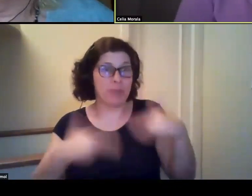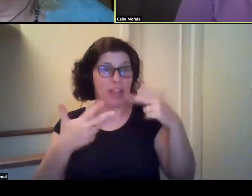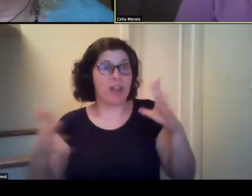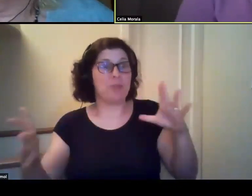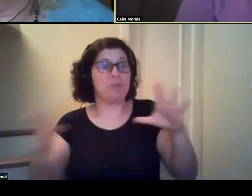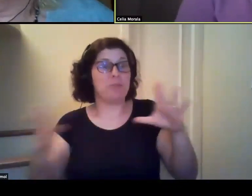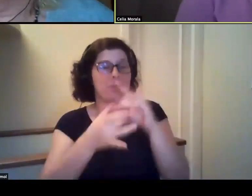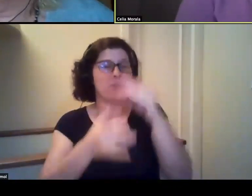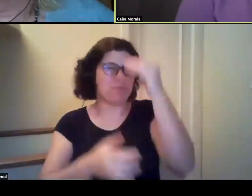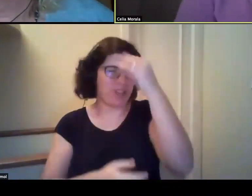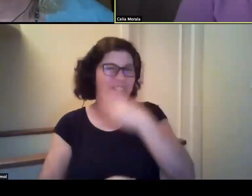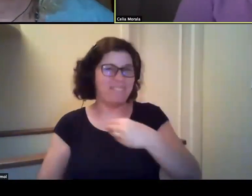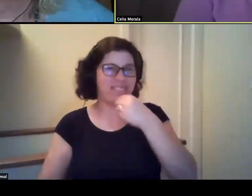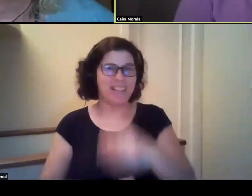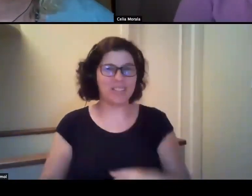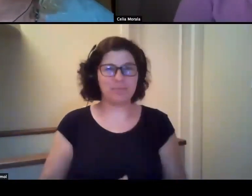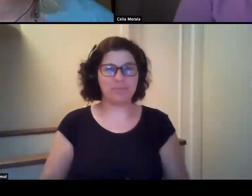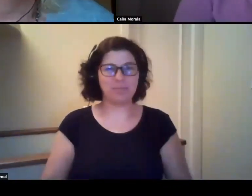bonita.